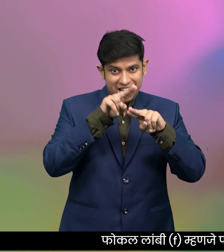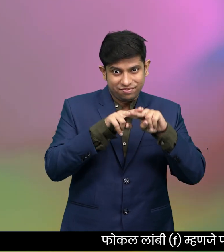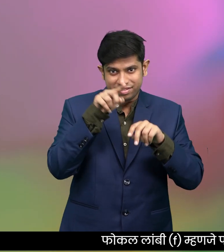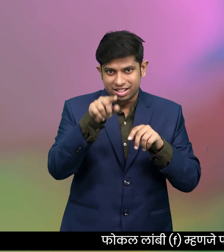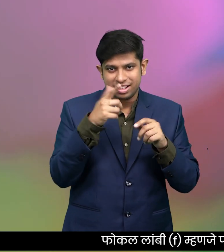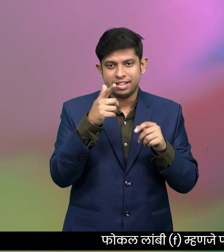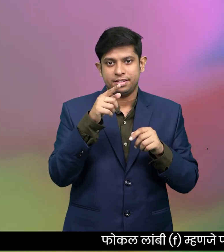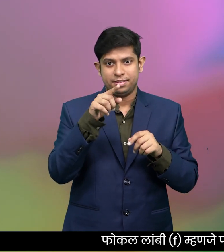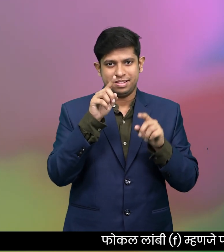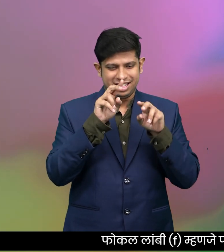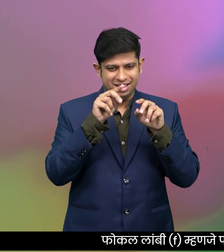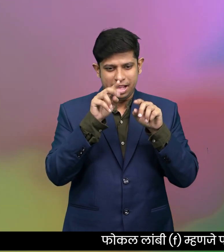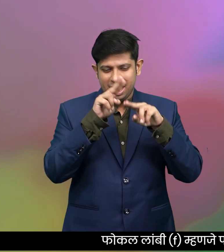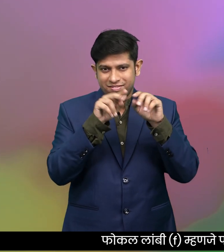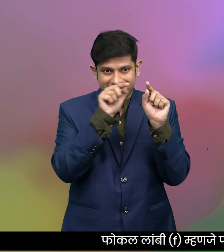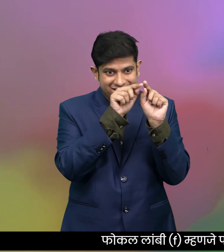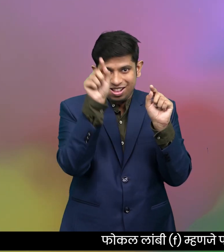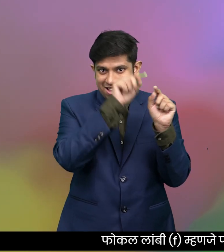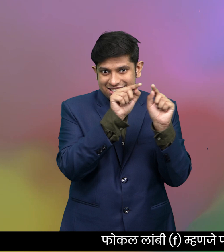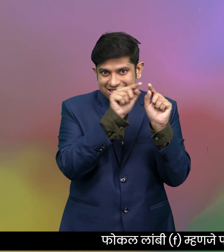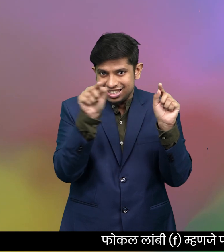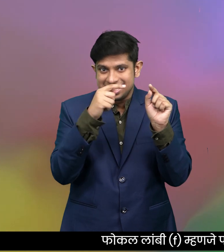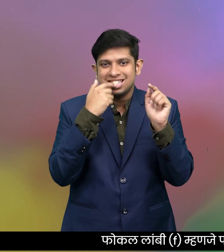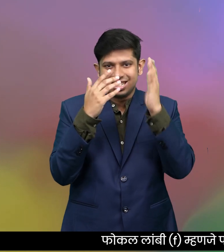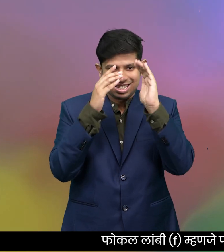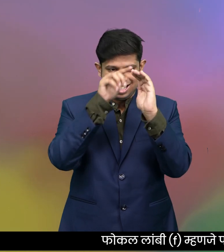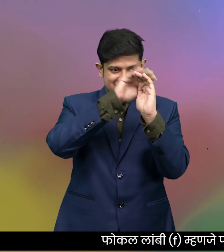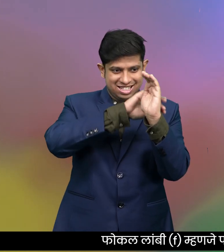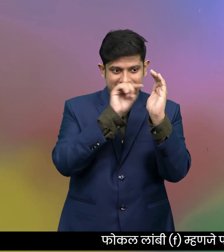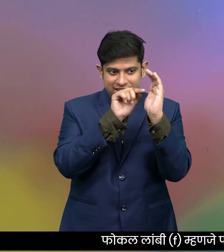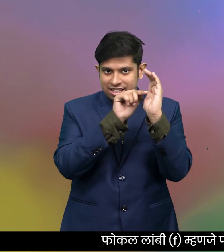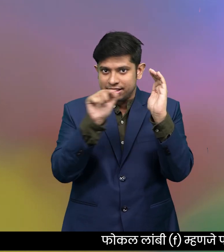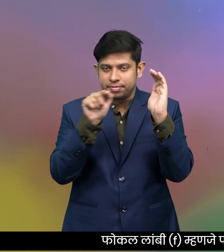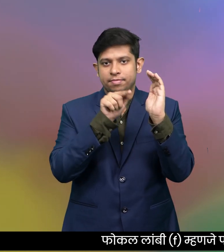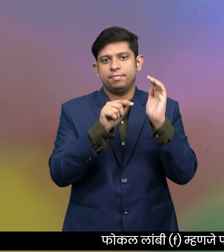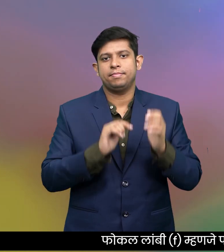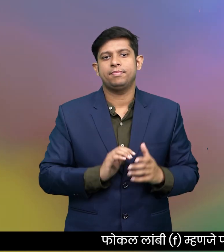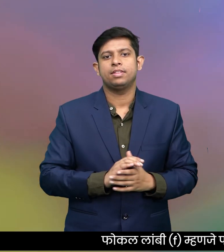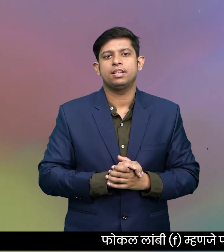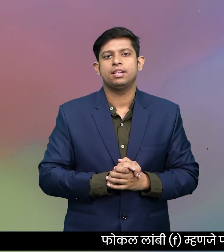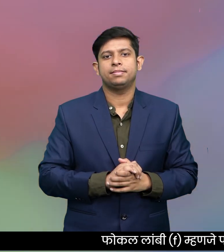फोकल लांबी F म्हणजे फिक्स्ड आणि ध्रुव पोल यामधील अंतर.